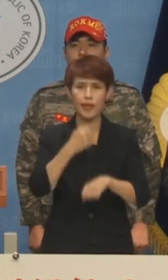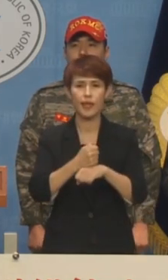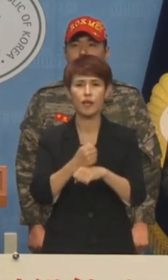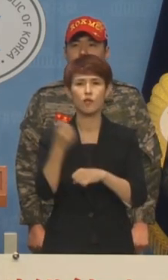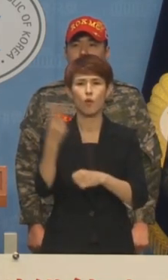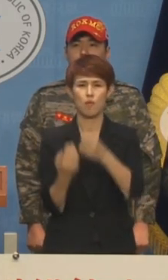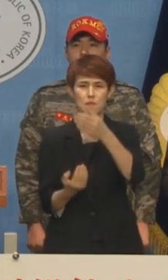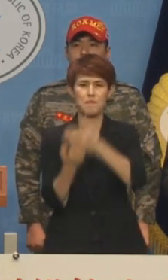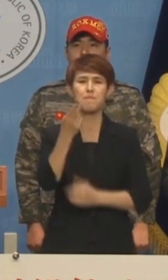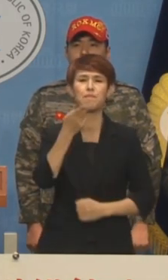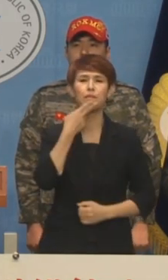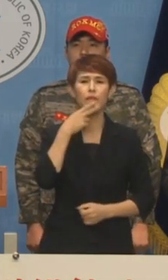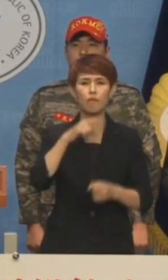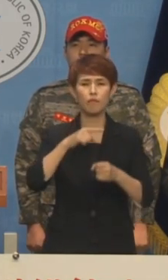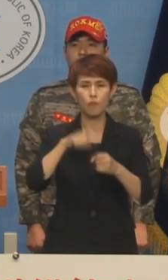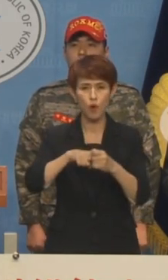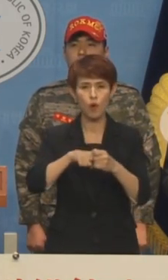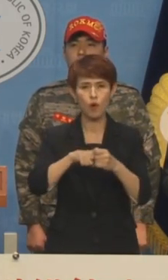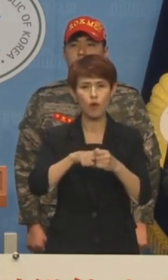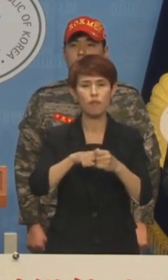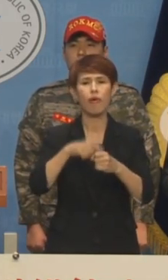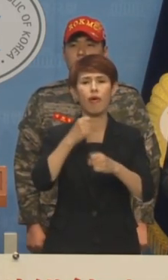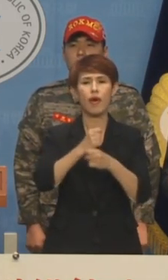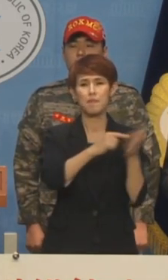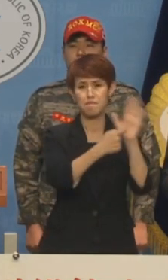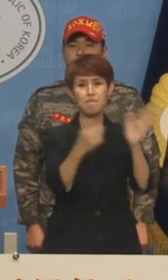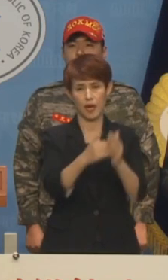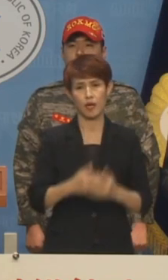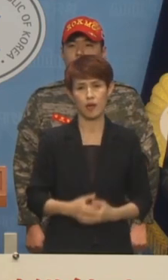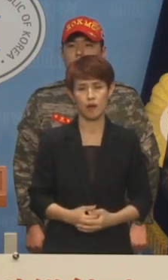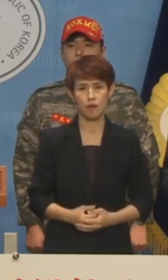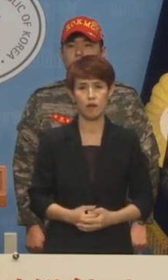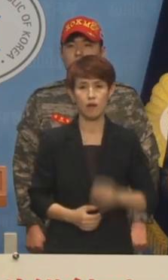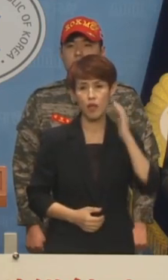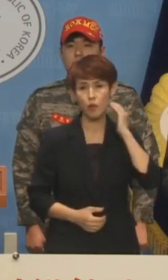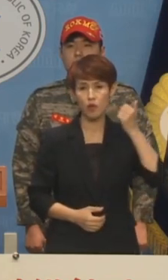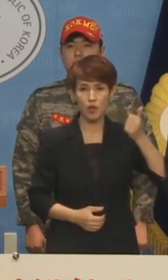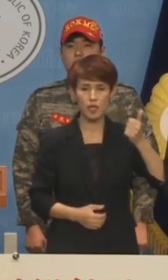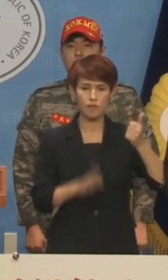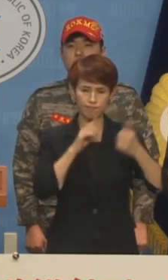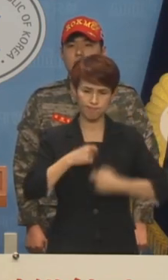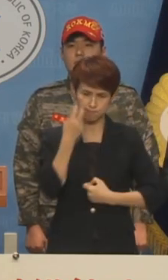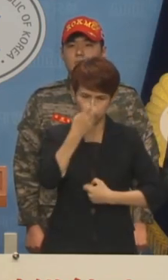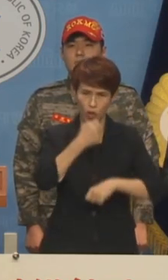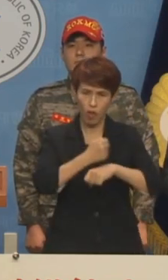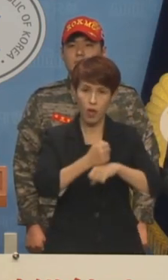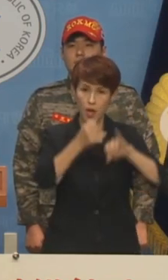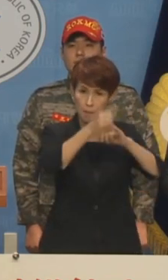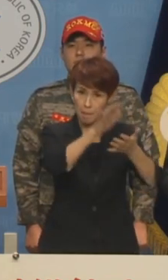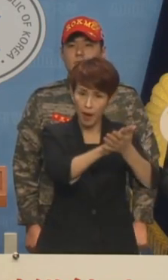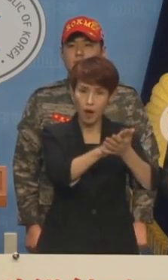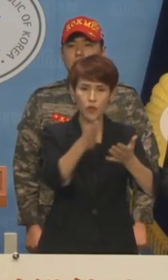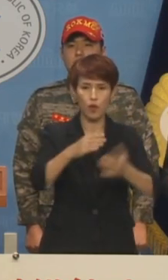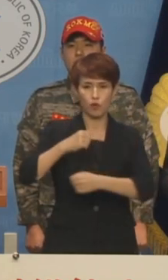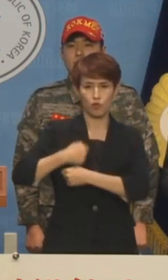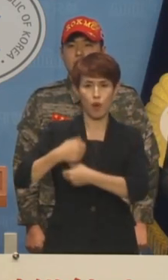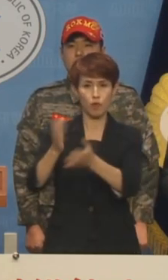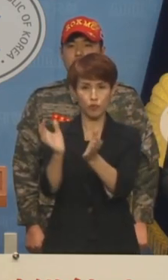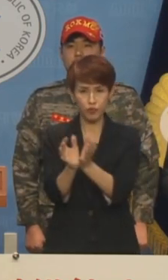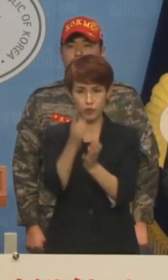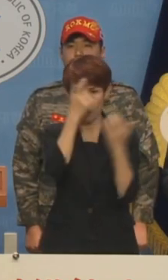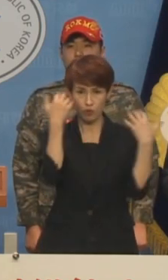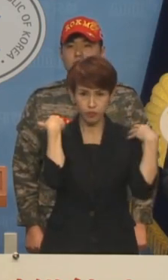일이 재발하지 않도록 하겠다고 공식 발표한 바 있습니다. 대통령의 진상규명 약속에도 불구하고 국방부를 비롯한 정부 당국은